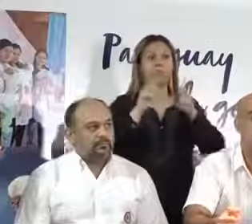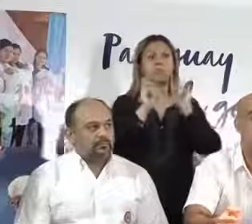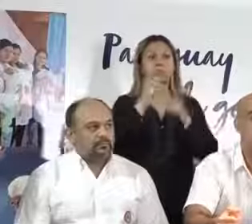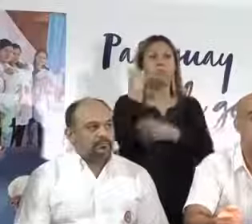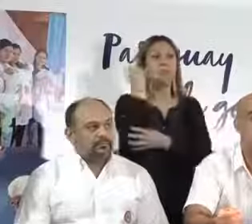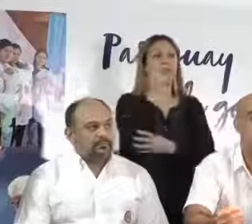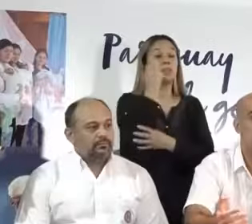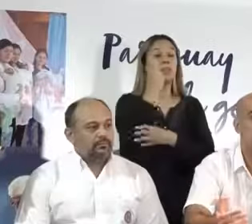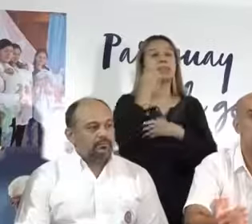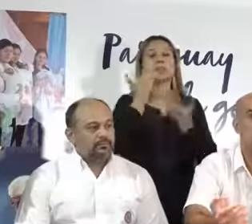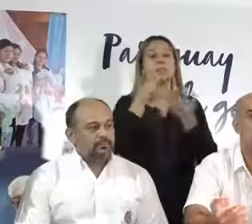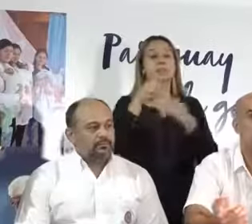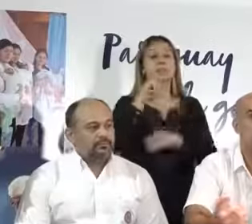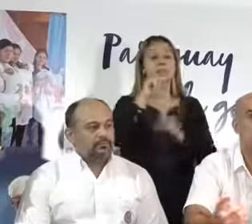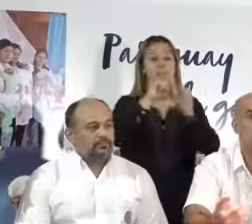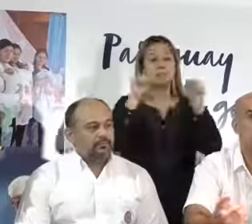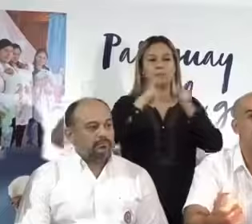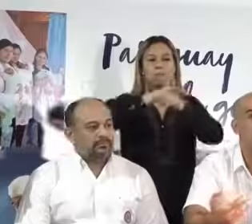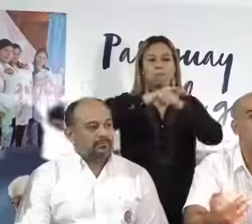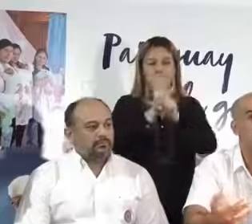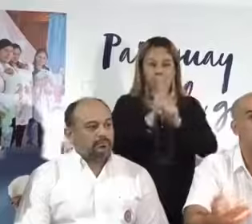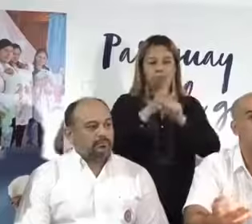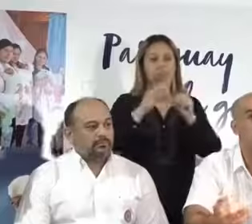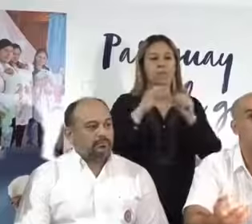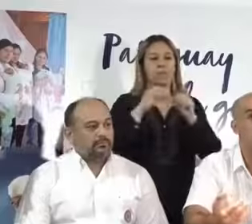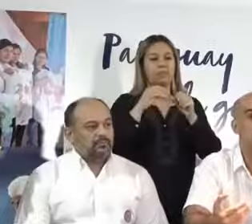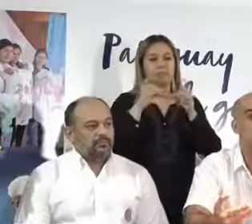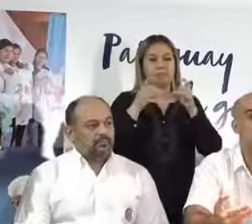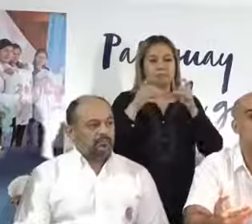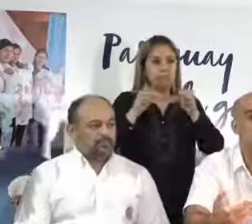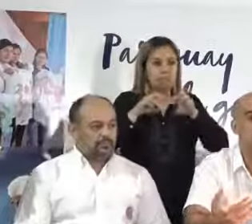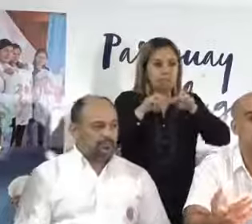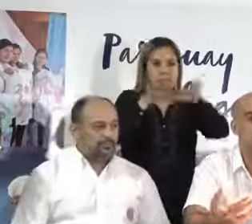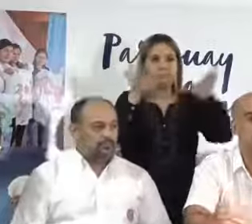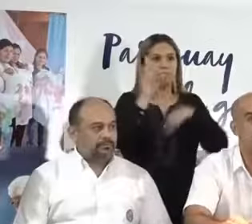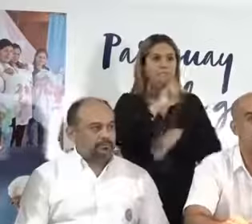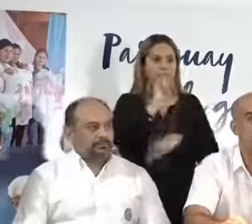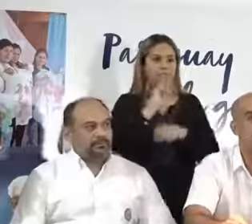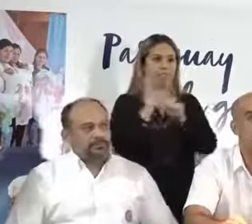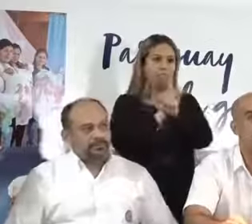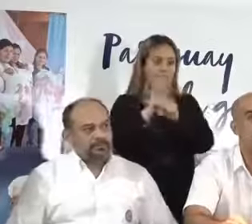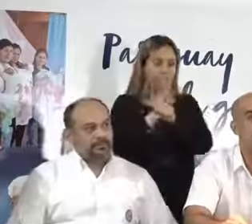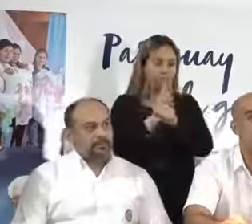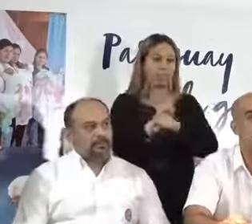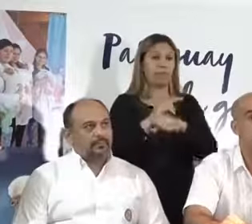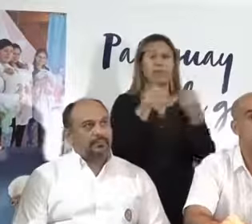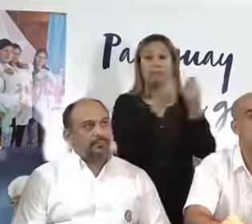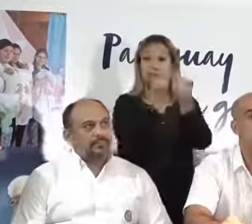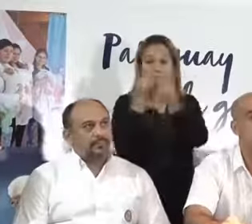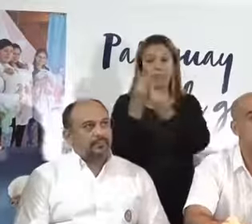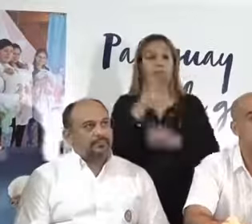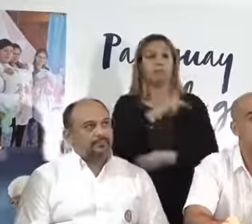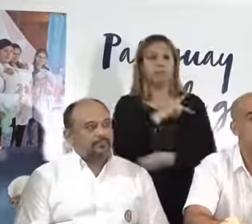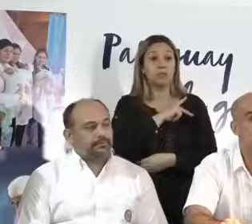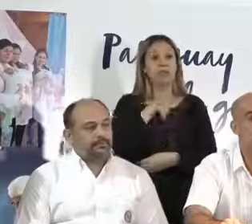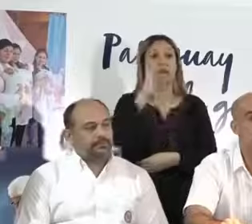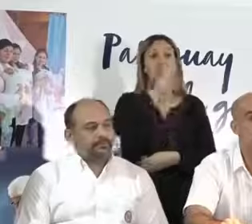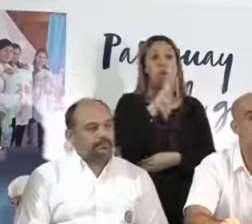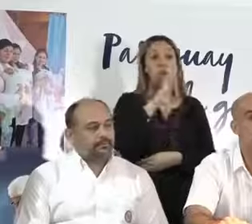importantes en la lucha contra el coronavirus, que es la colaboración de los ciudadanos, todos aquellos que estén o hayan